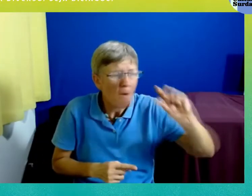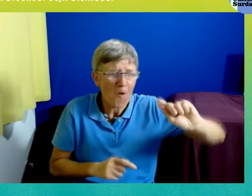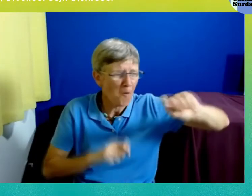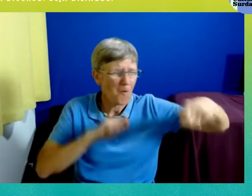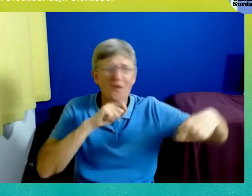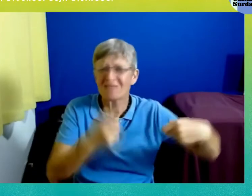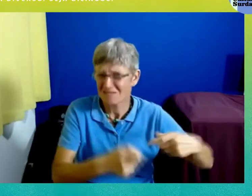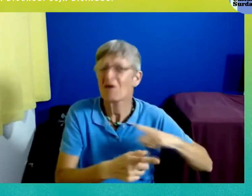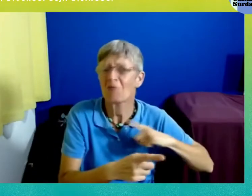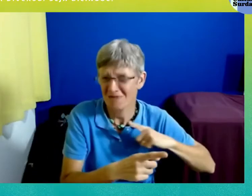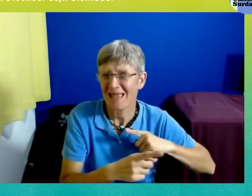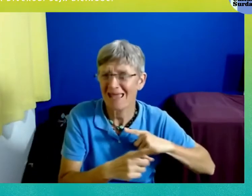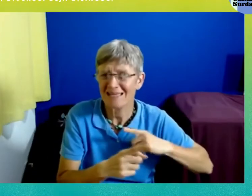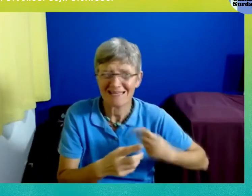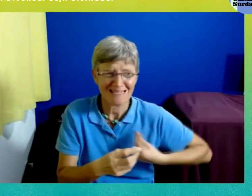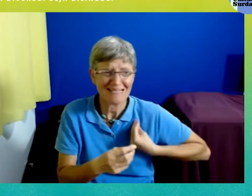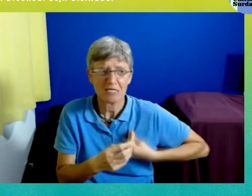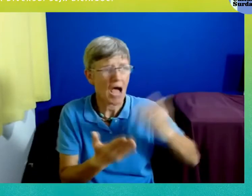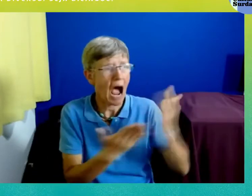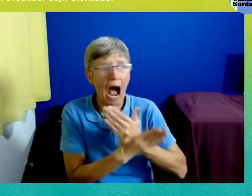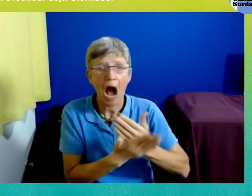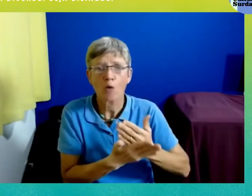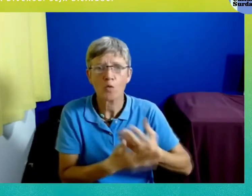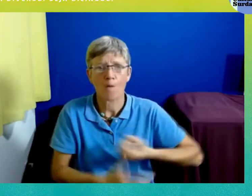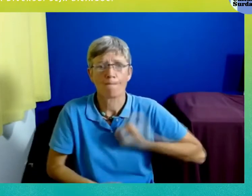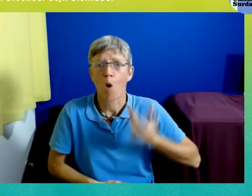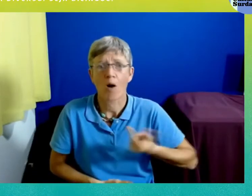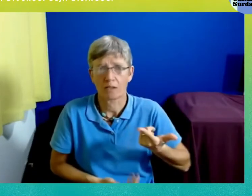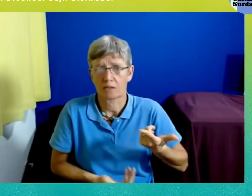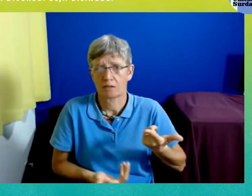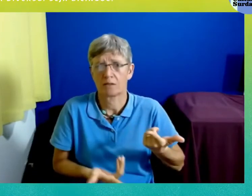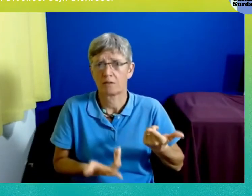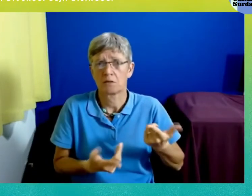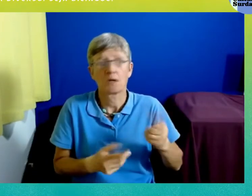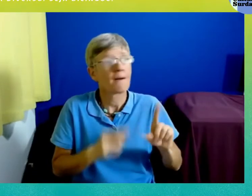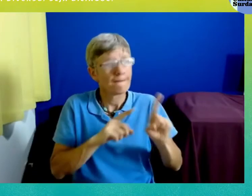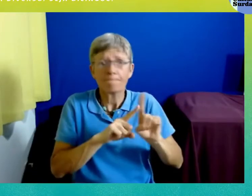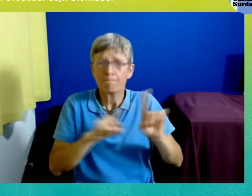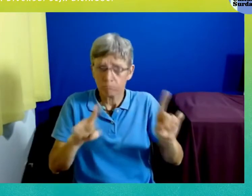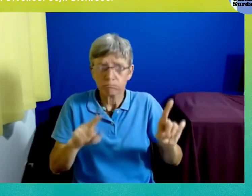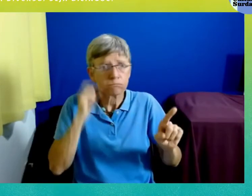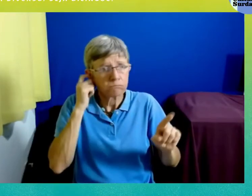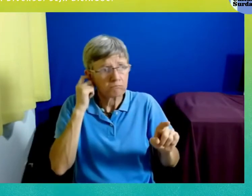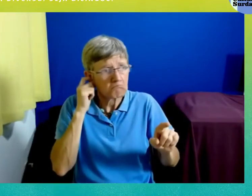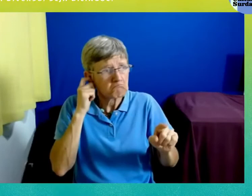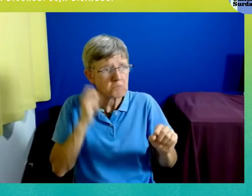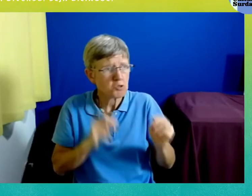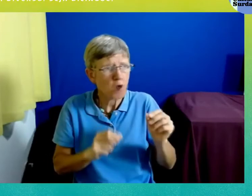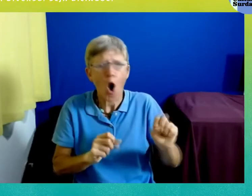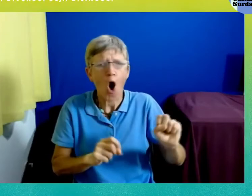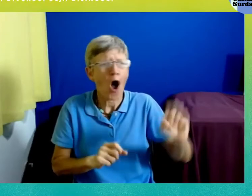a literatura em Libras tem poucos sinais. Alguns poetas